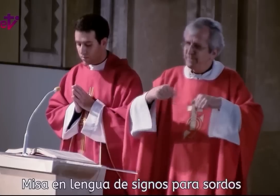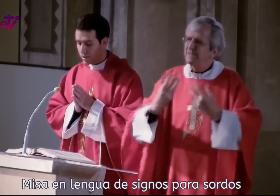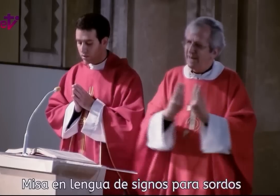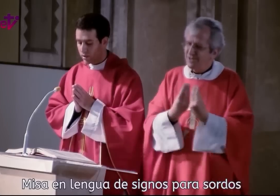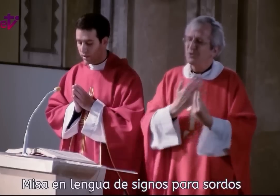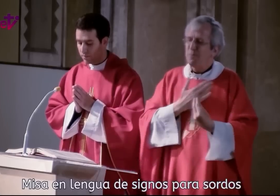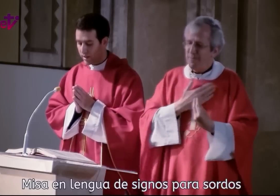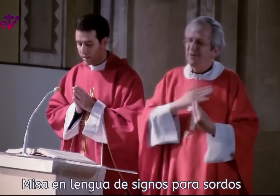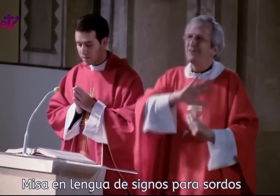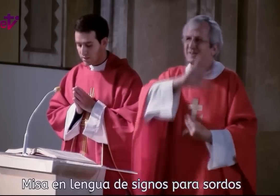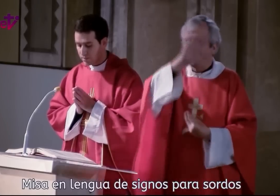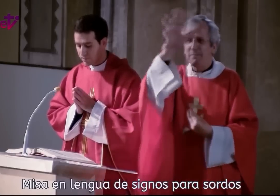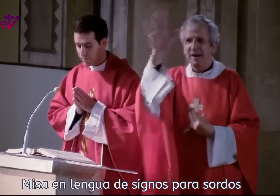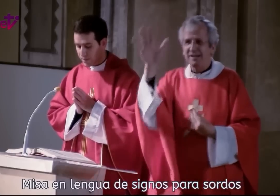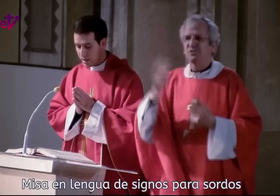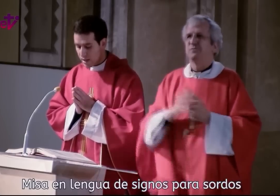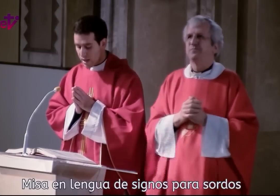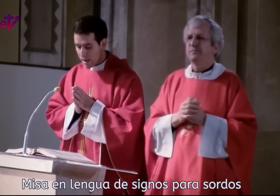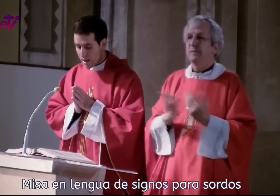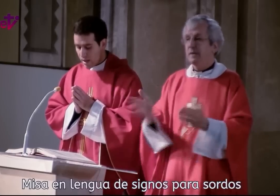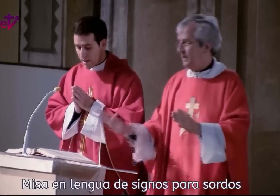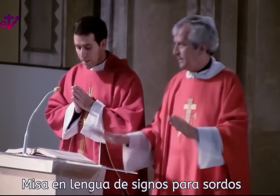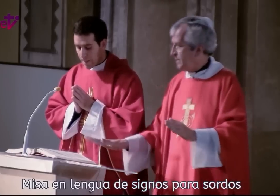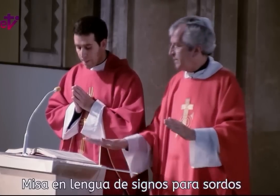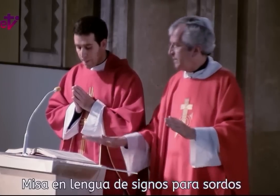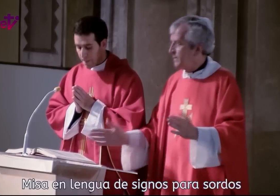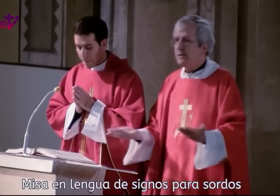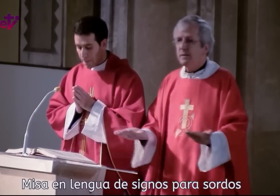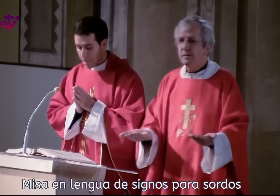estarás conmigo en el paraíso».